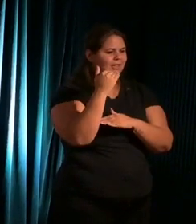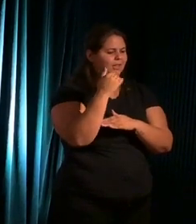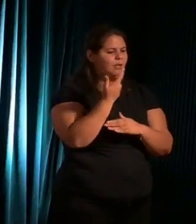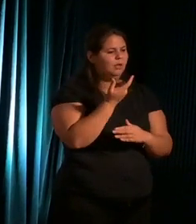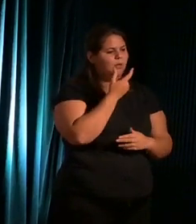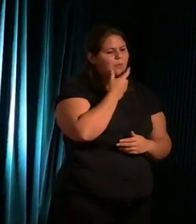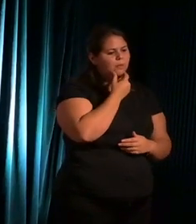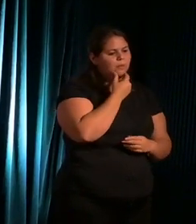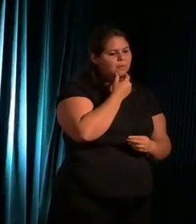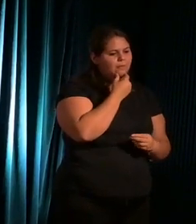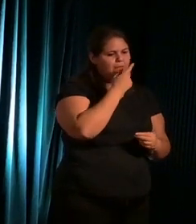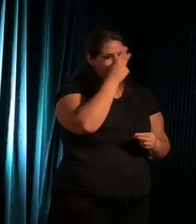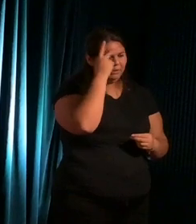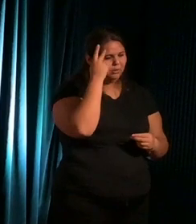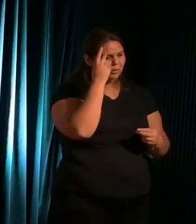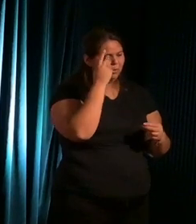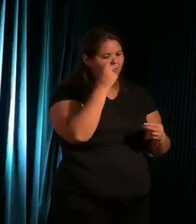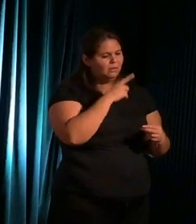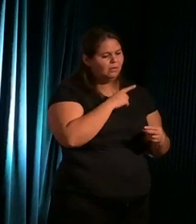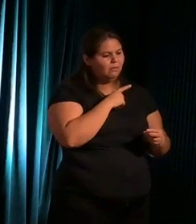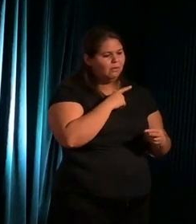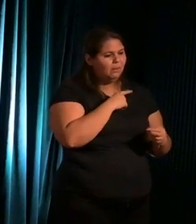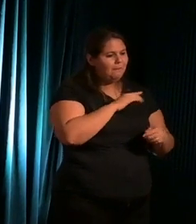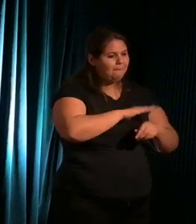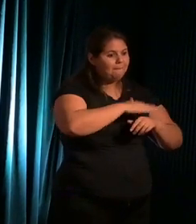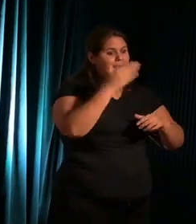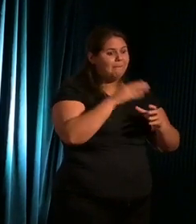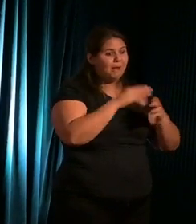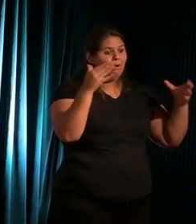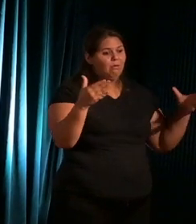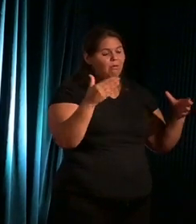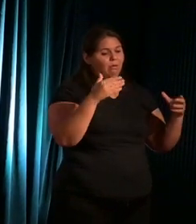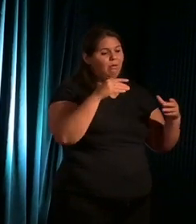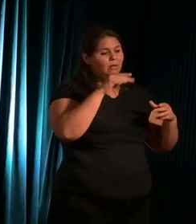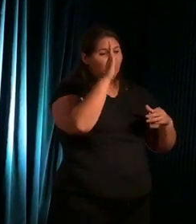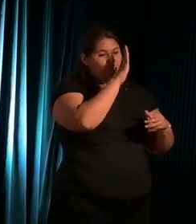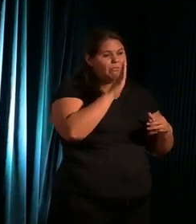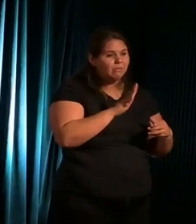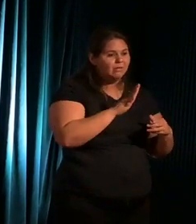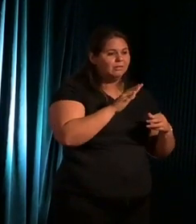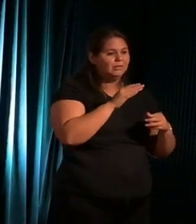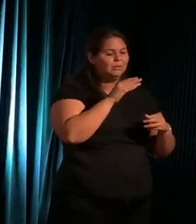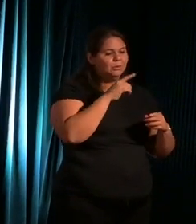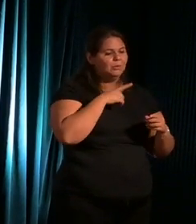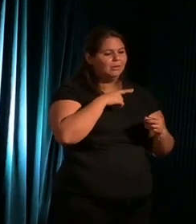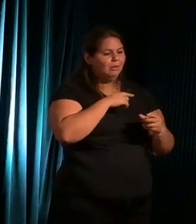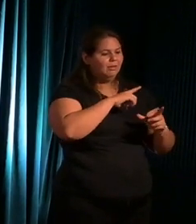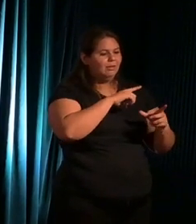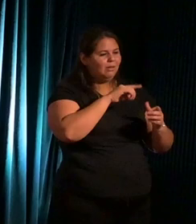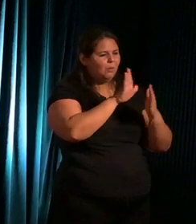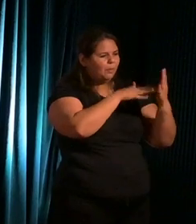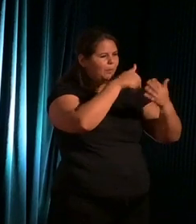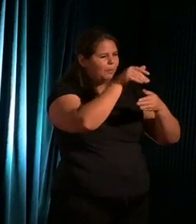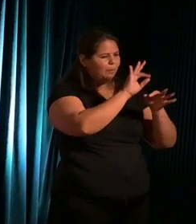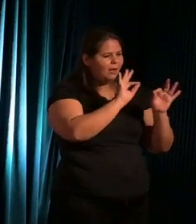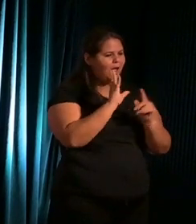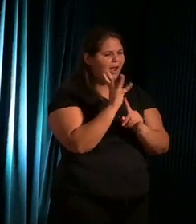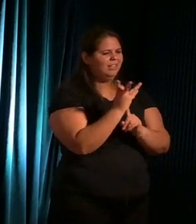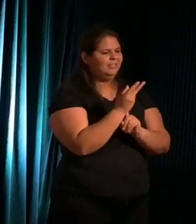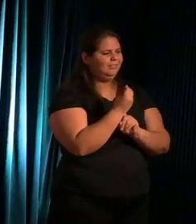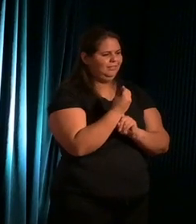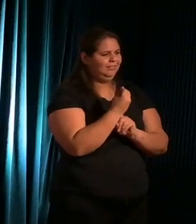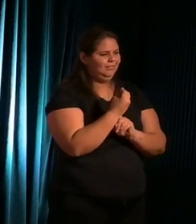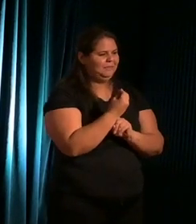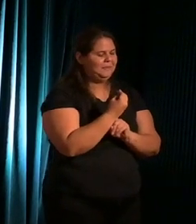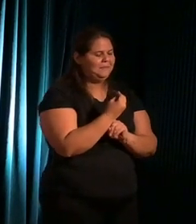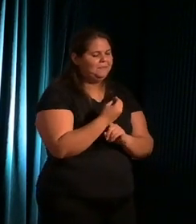produziu, né, as maiores obras de arte do Brasil dentro de uma sala, de um pequeno quarto, num lugar, né,